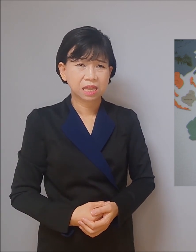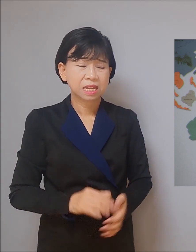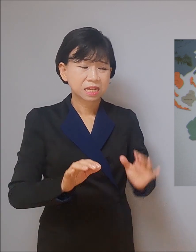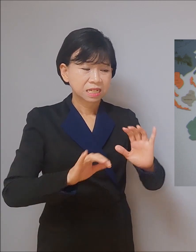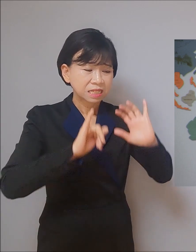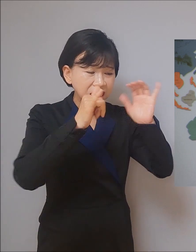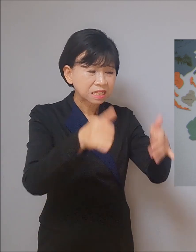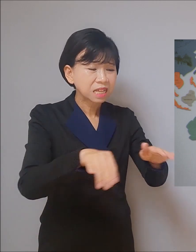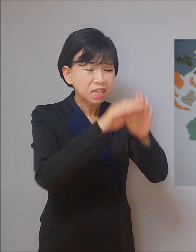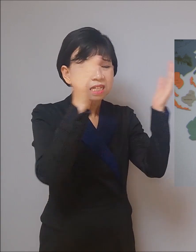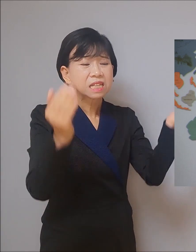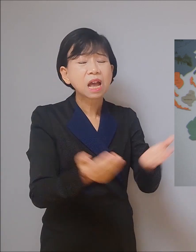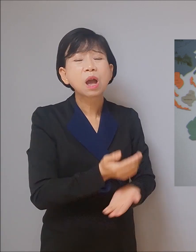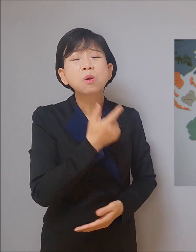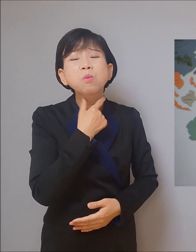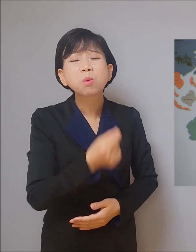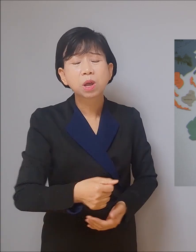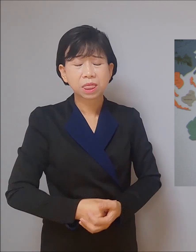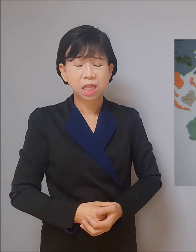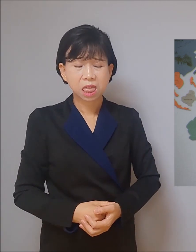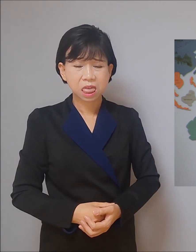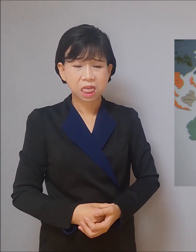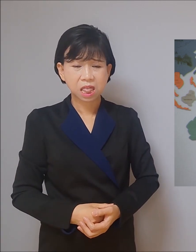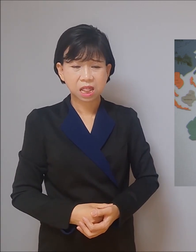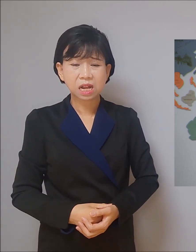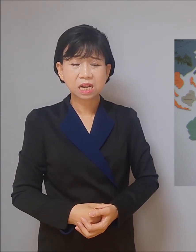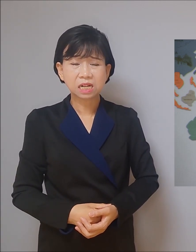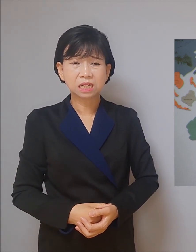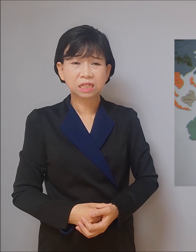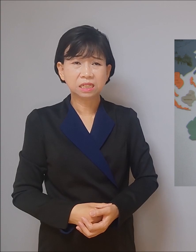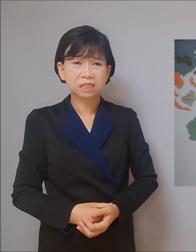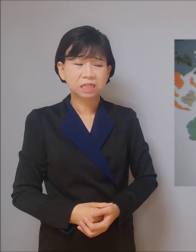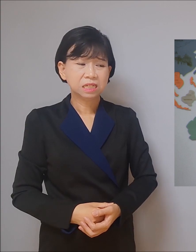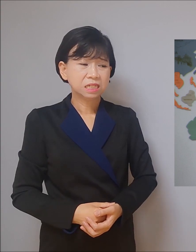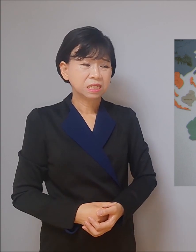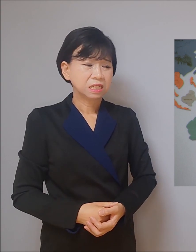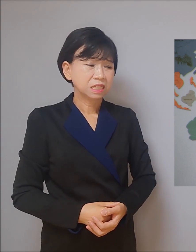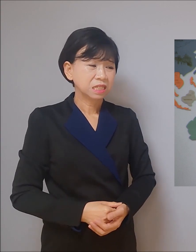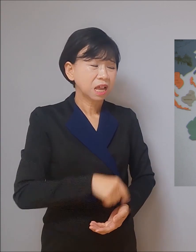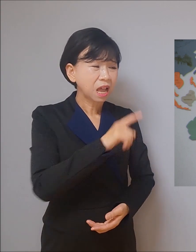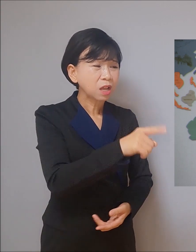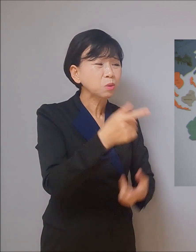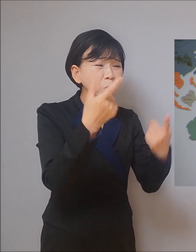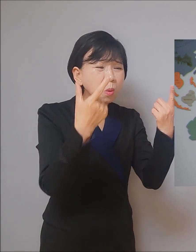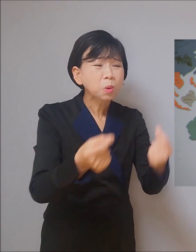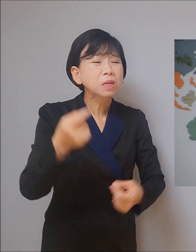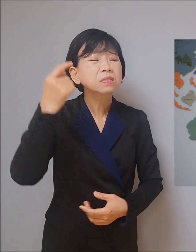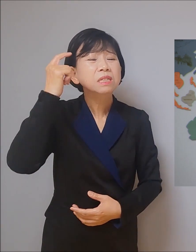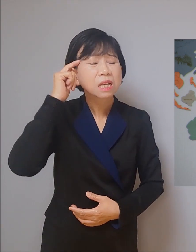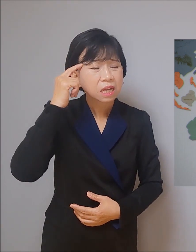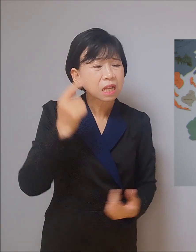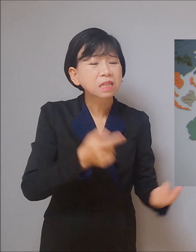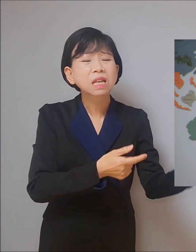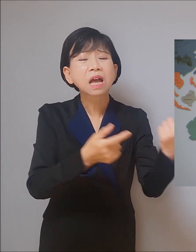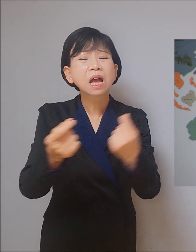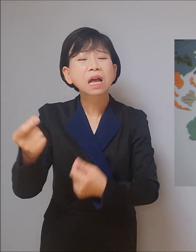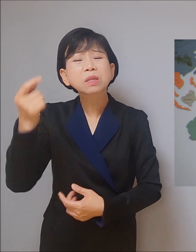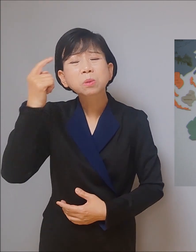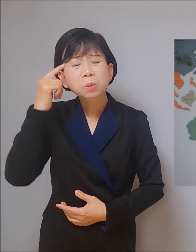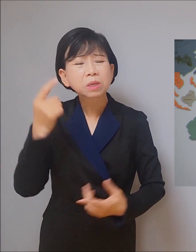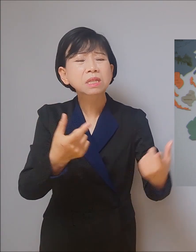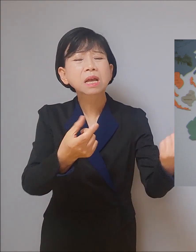세상이 다 원합니다. 여론이 그렇습니다. 사람들 저마다 다 이런 생각하고 있어요. 다들